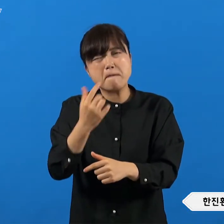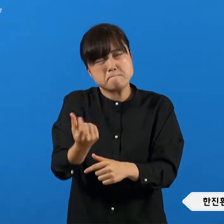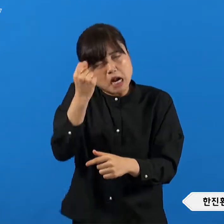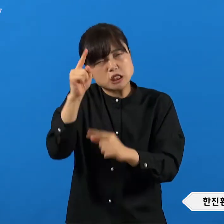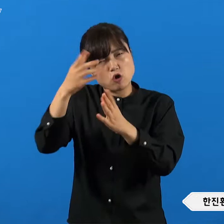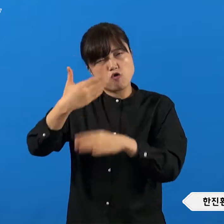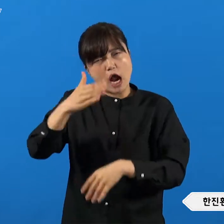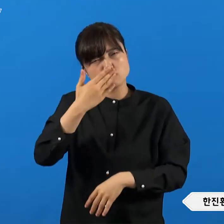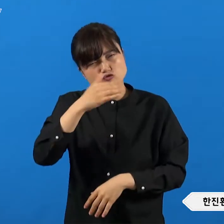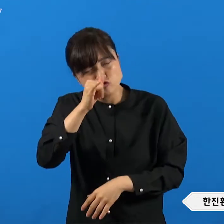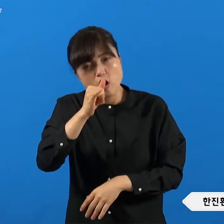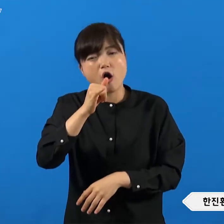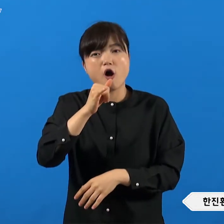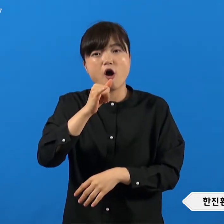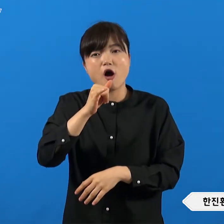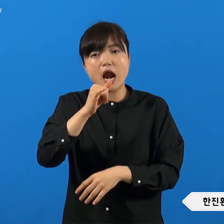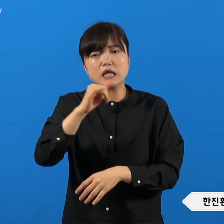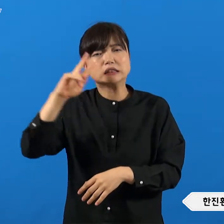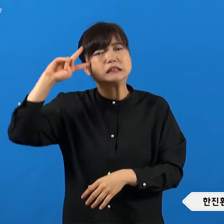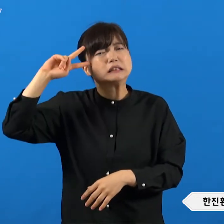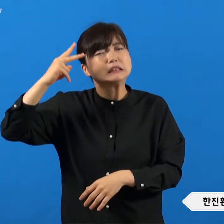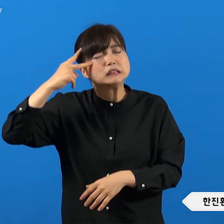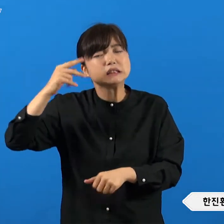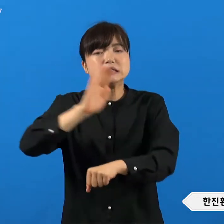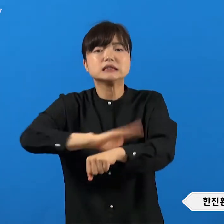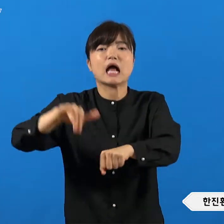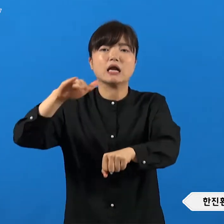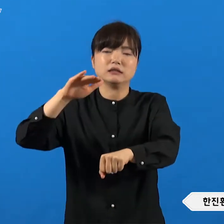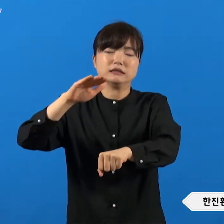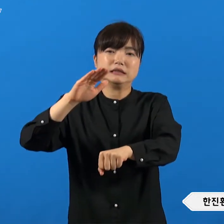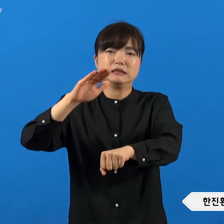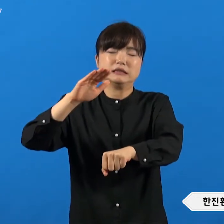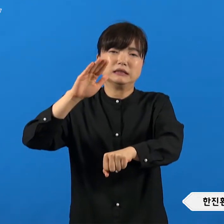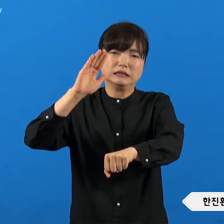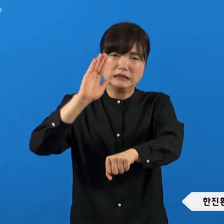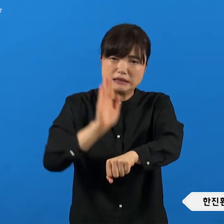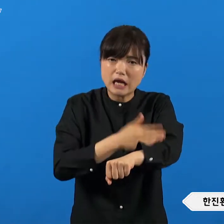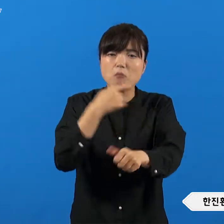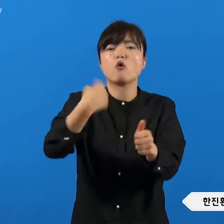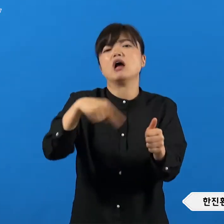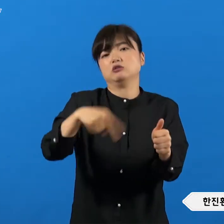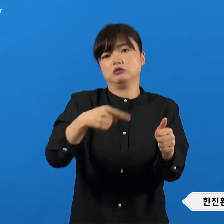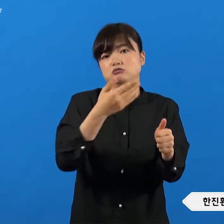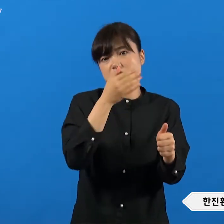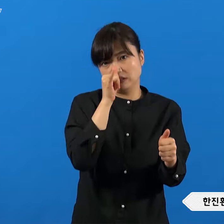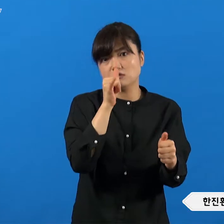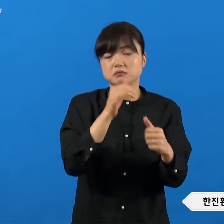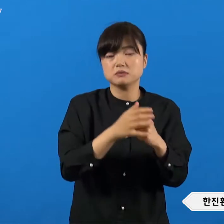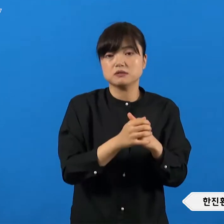빨리 천국에 갈 수 있다. 그 당시 로마 가톨릭 교회가 그렇게 가르쳤기 때문입니다.